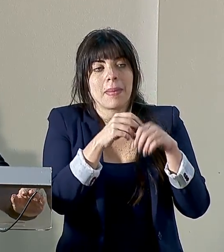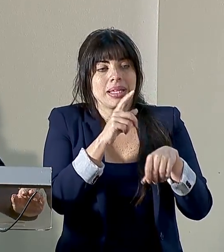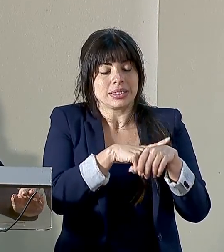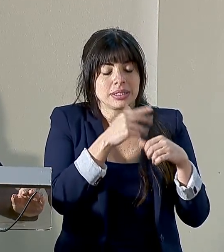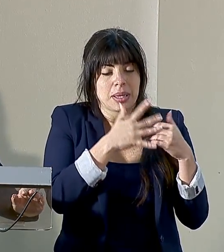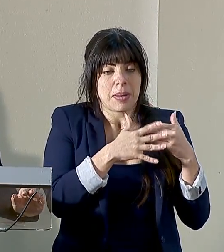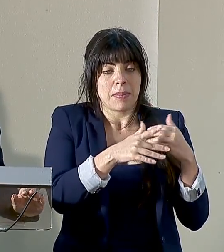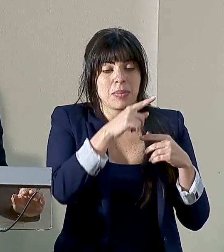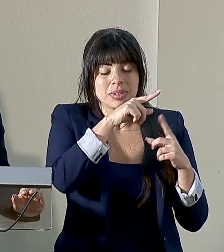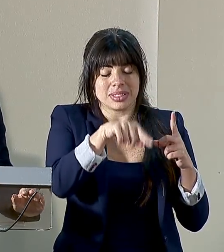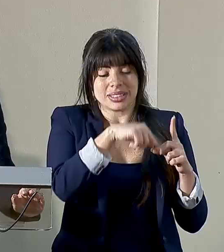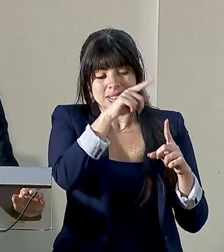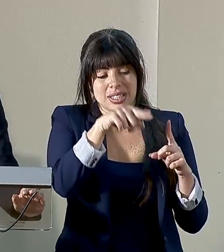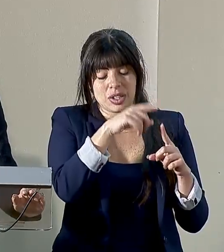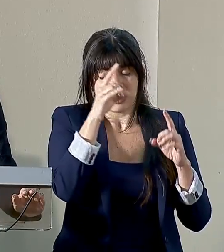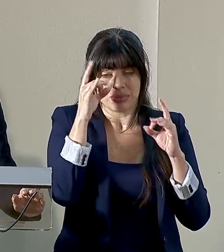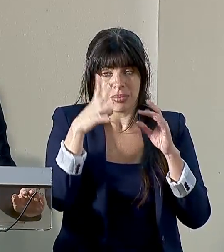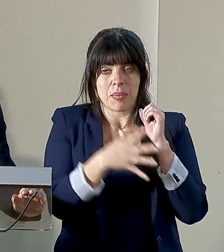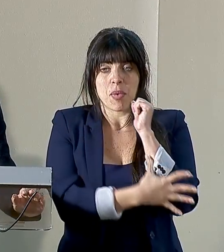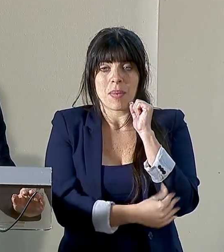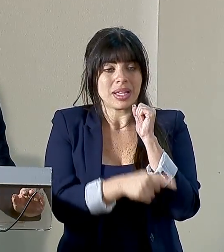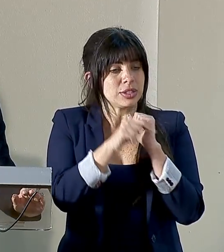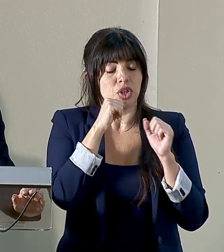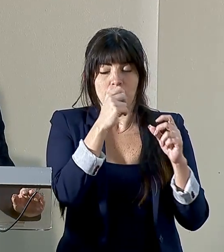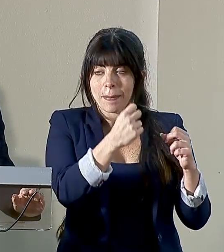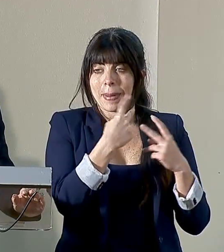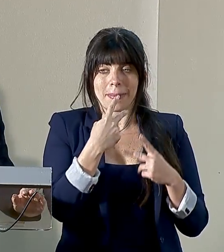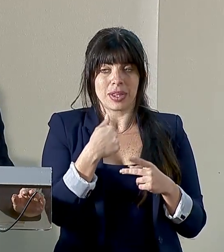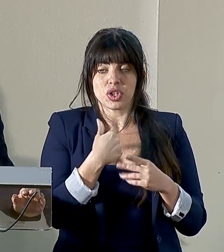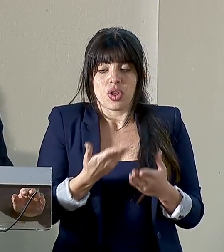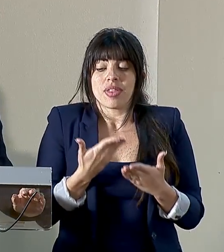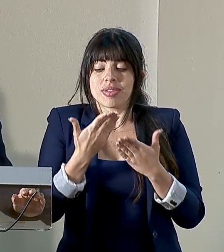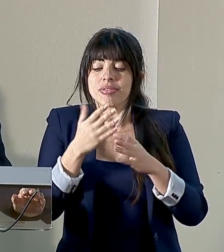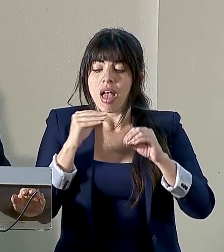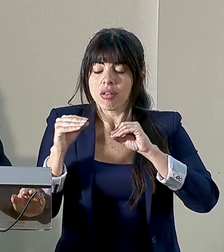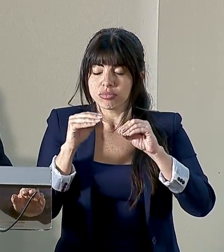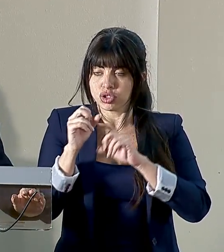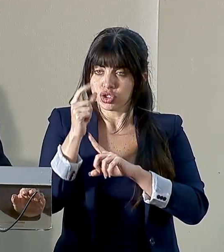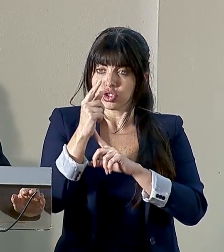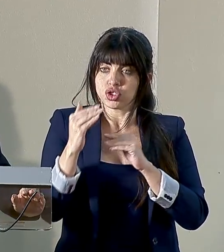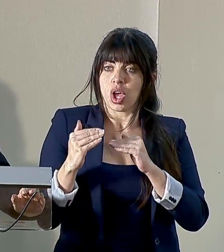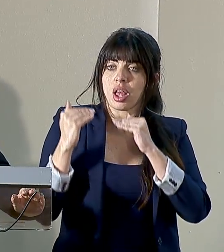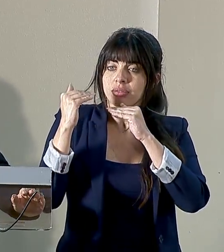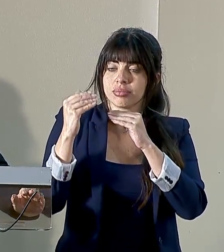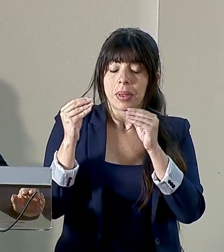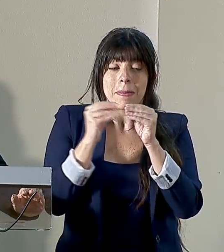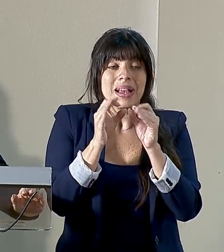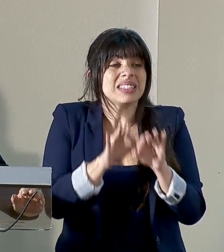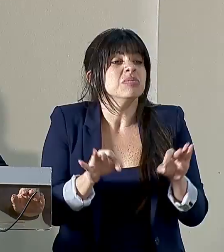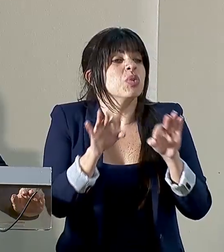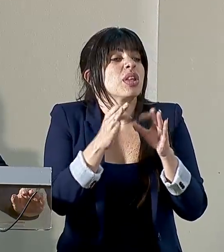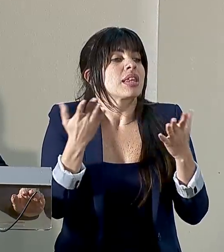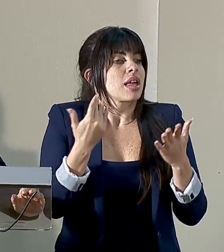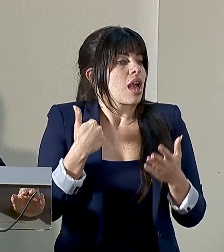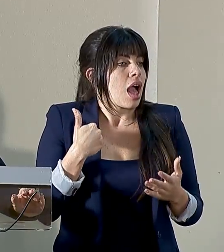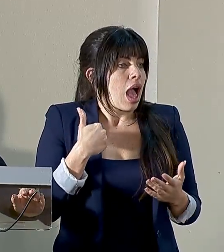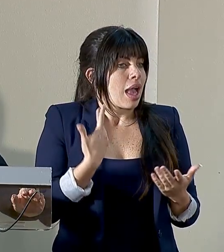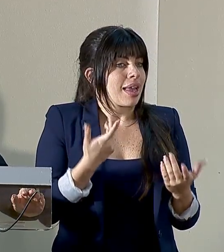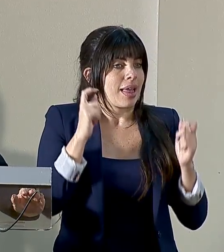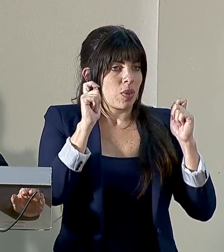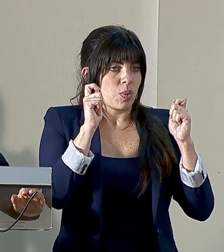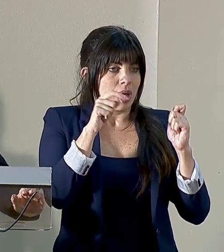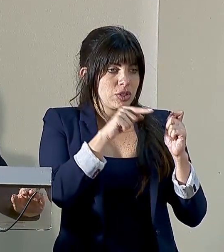ese ciclo perverso de la pobreza que no nos permitió generar movilidad social con lo más importante que tenemos, que es